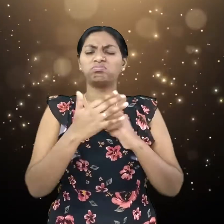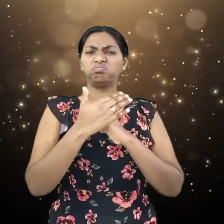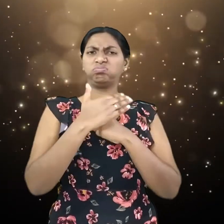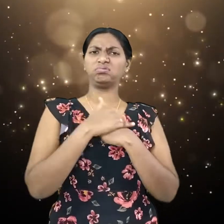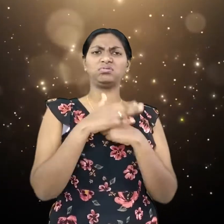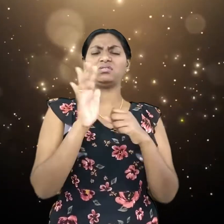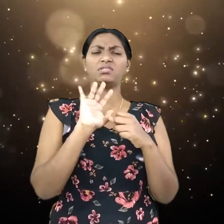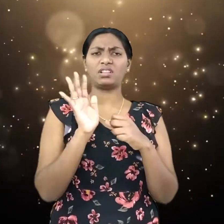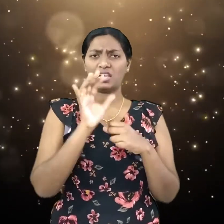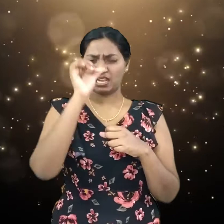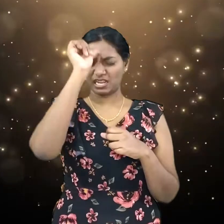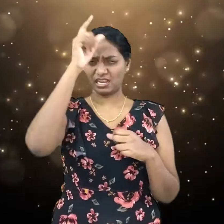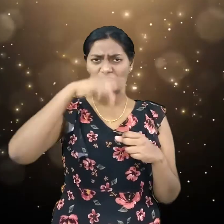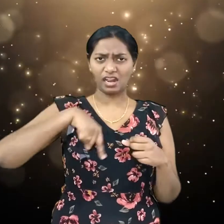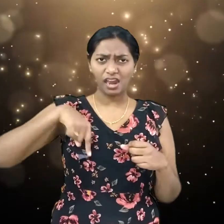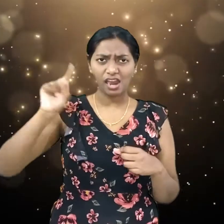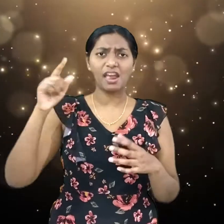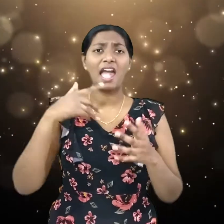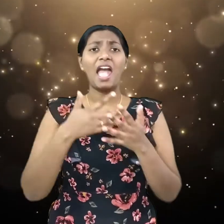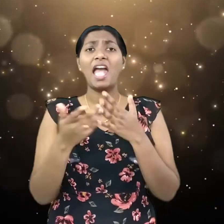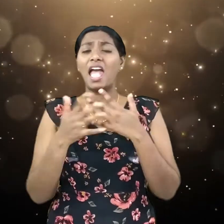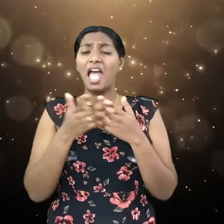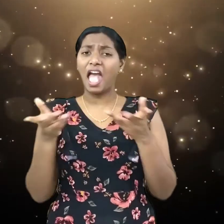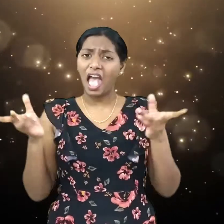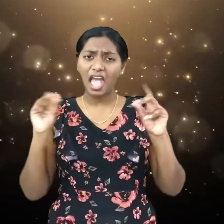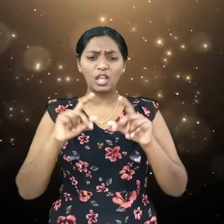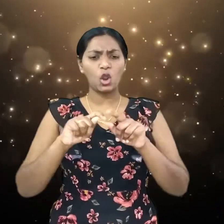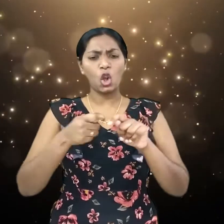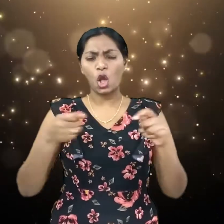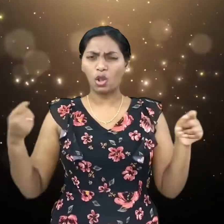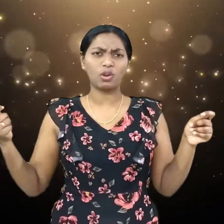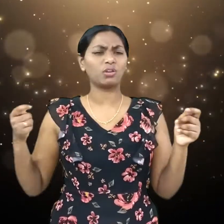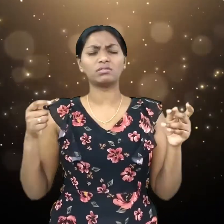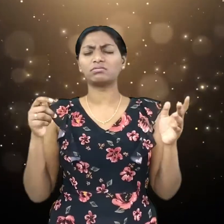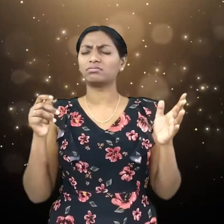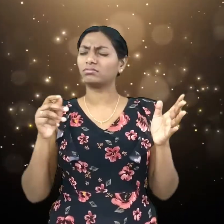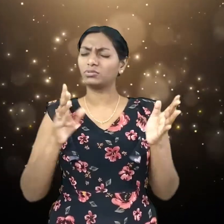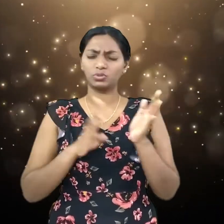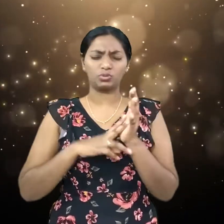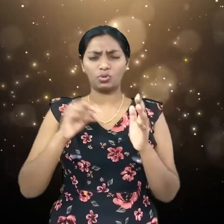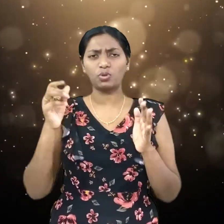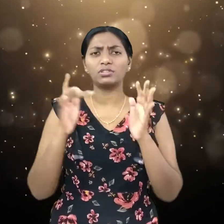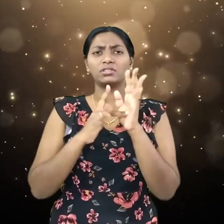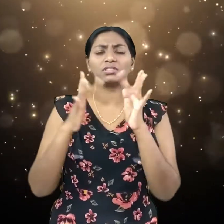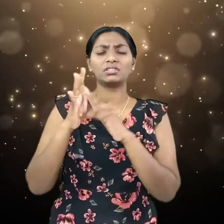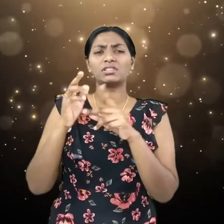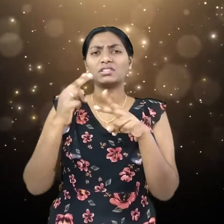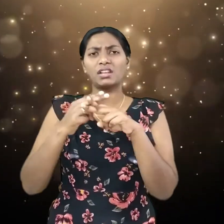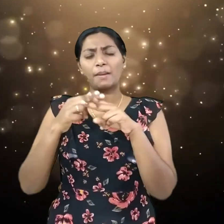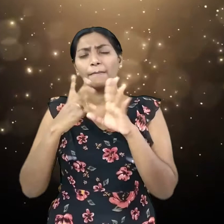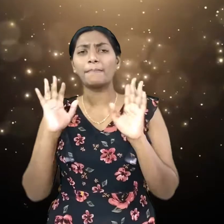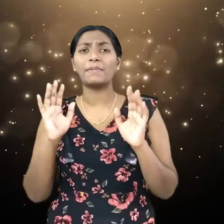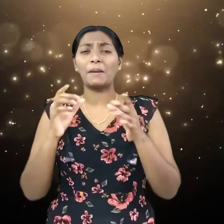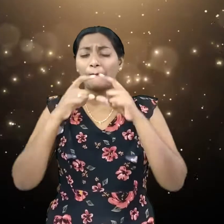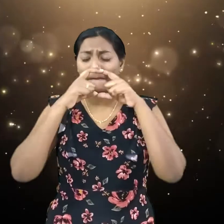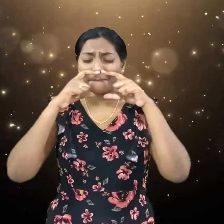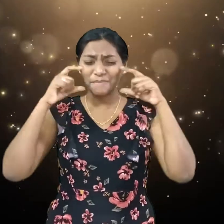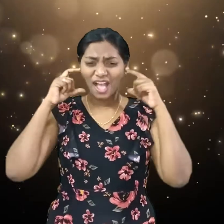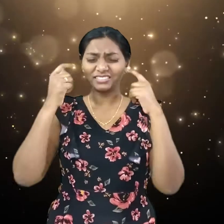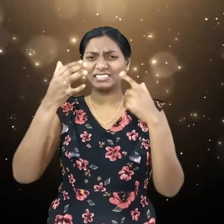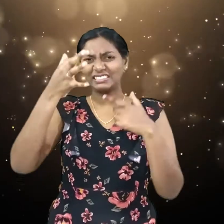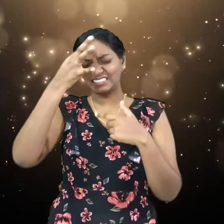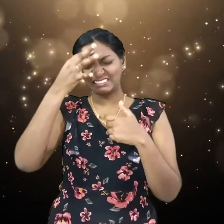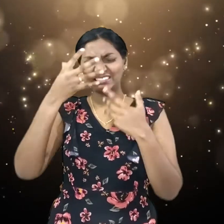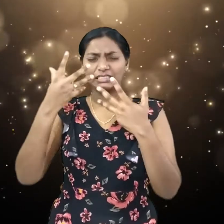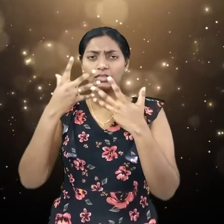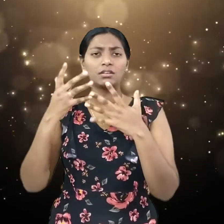वो दबेंगे नहीं। भारत में कहीं पर दोबारा लॉकडाउन नहीं हो सकता यीशु मसीह के नाम में, ये मास्क का छलावा खत्म हो रहा है यीशु